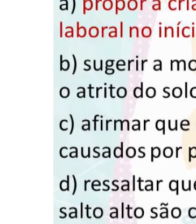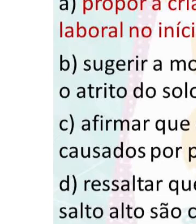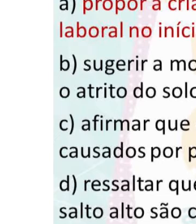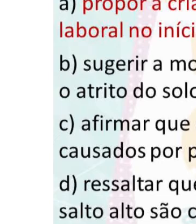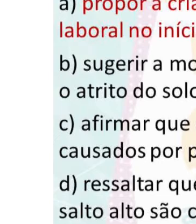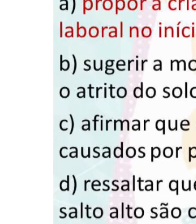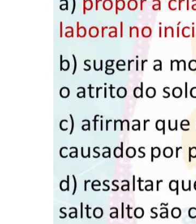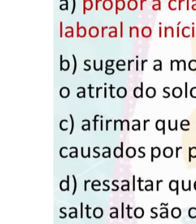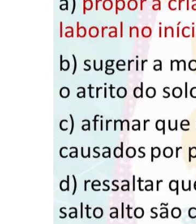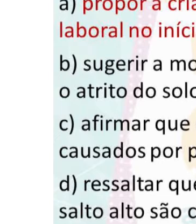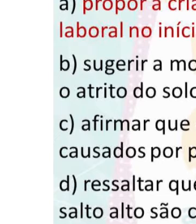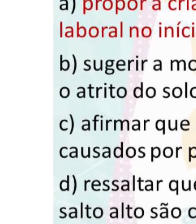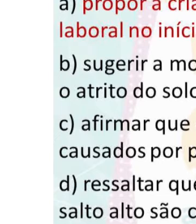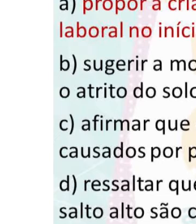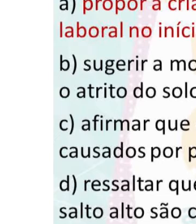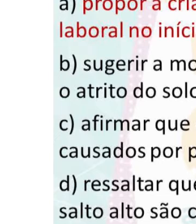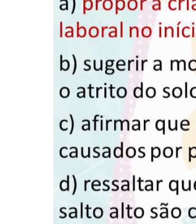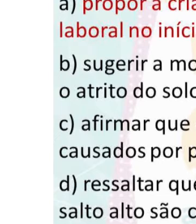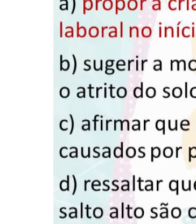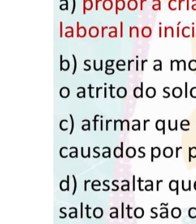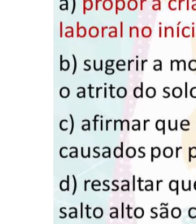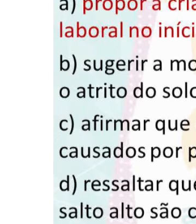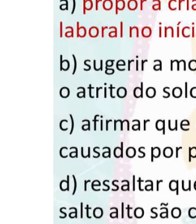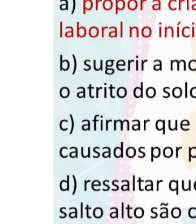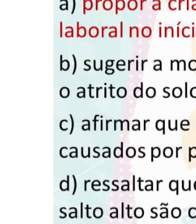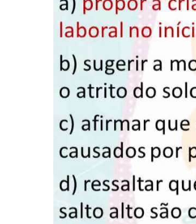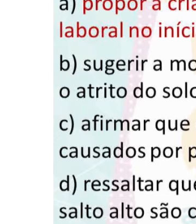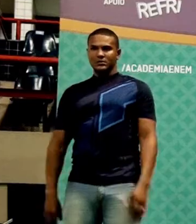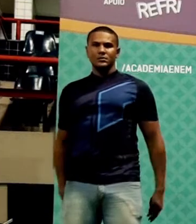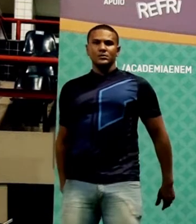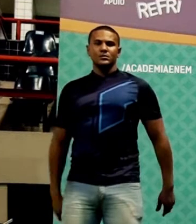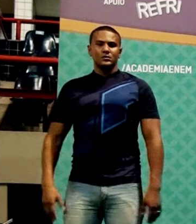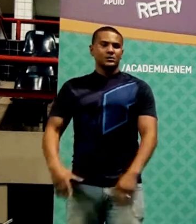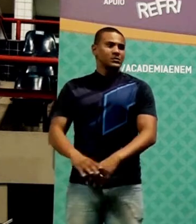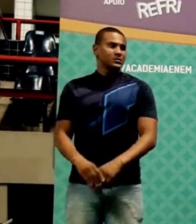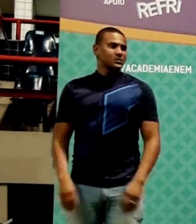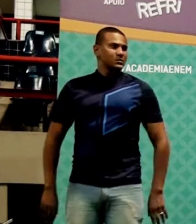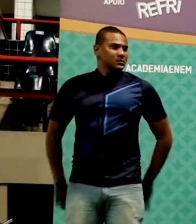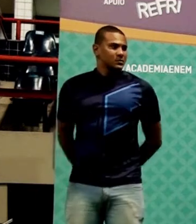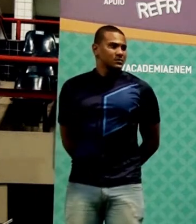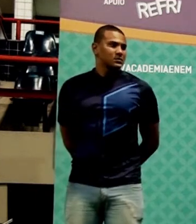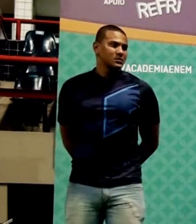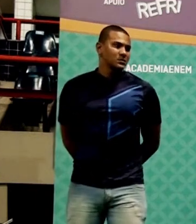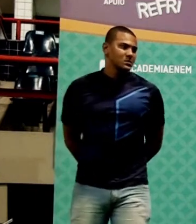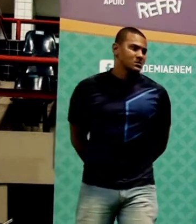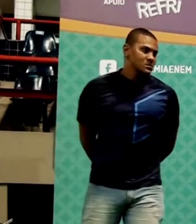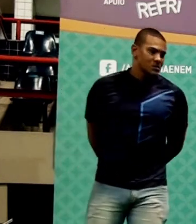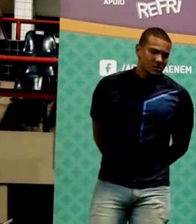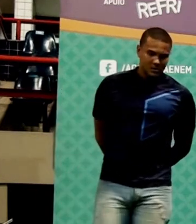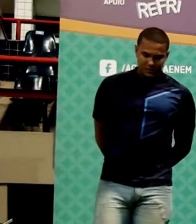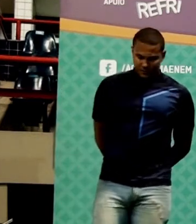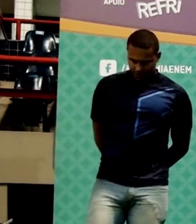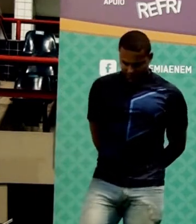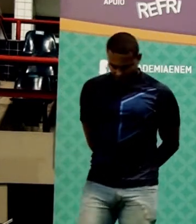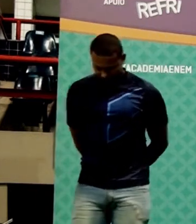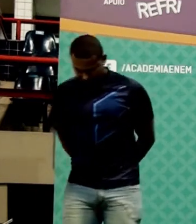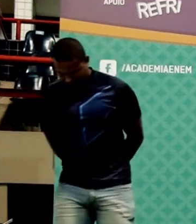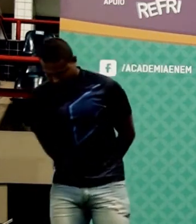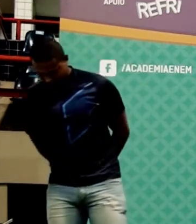de amor. Nós estávamos na questão 4, questão 5.